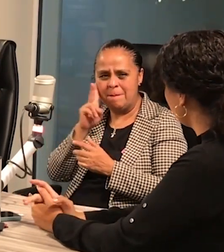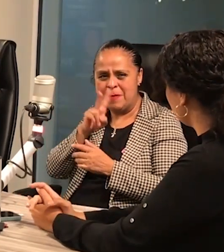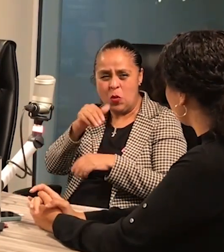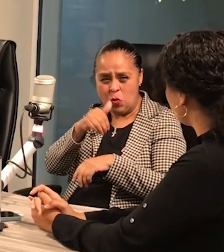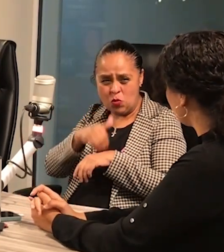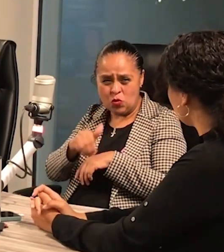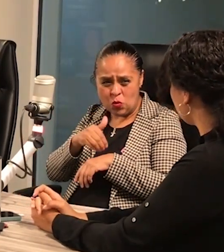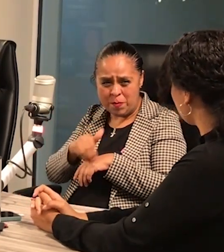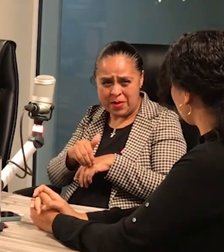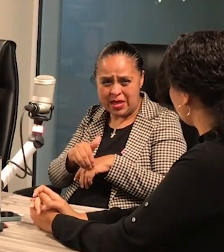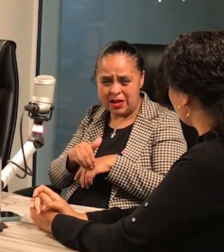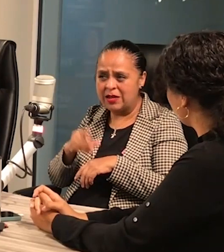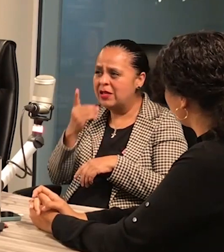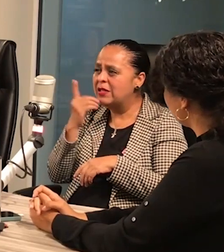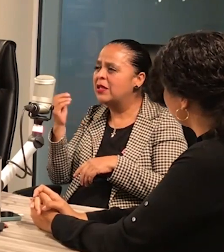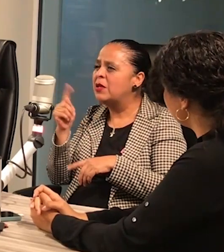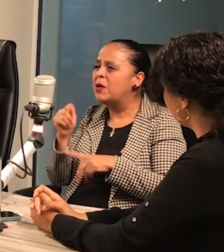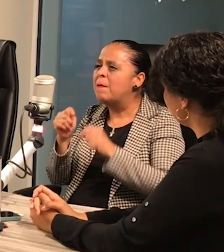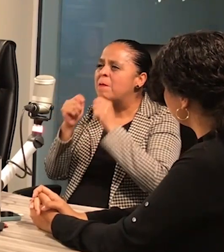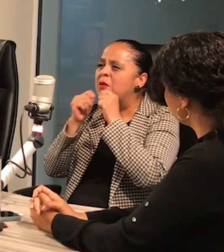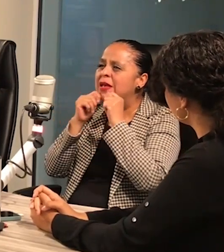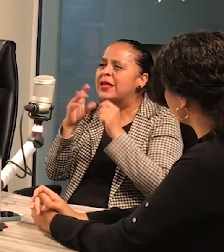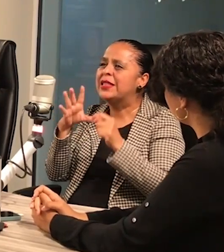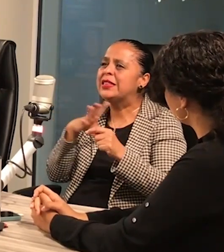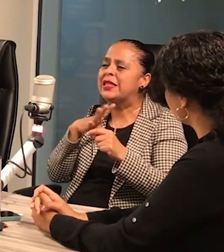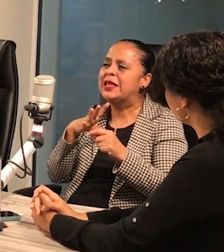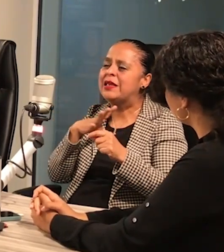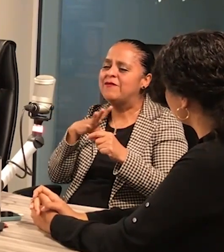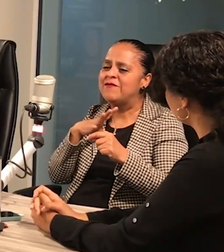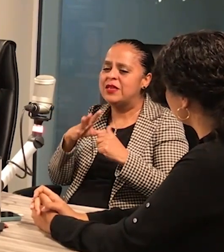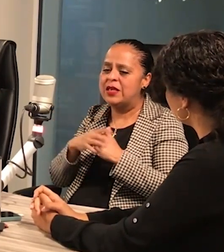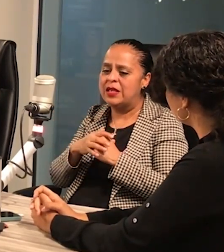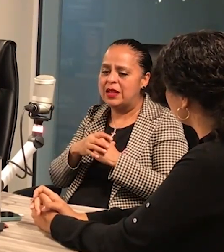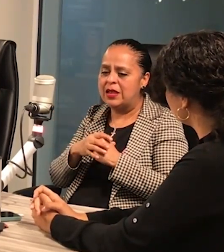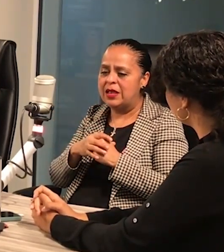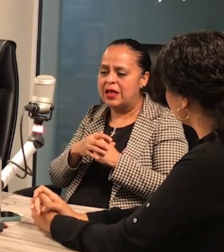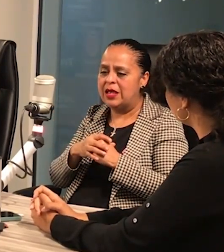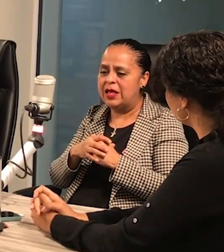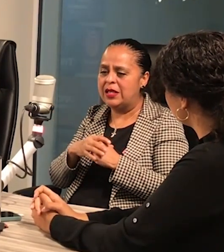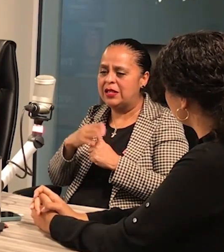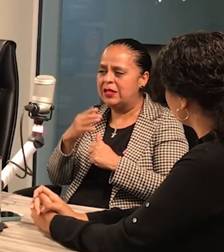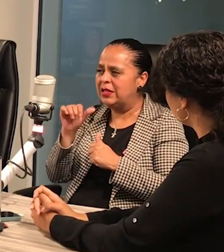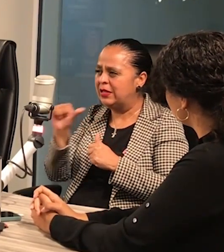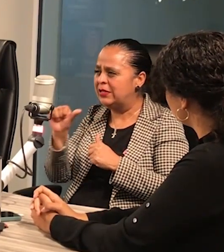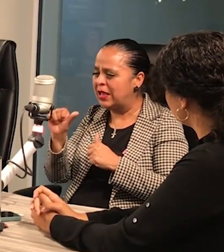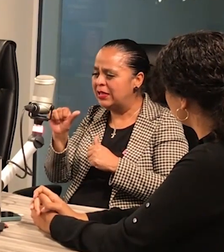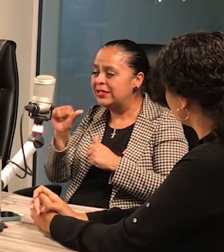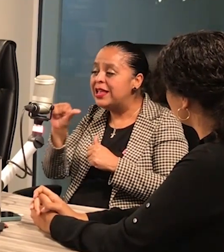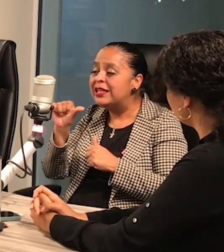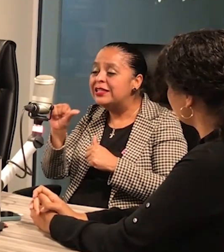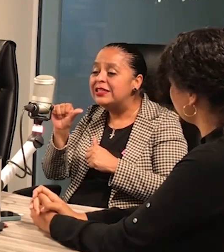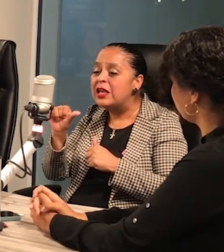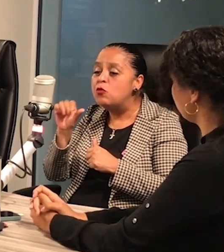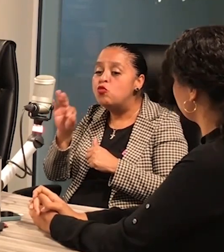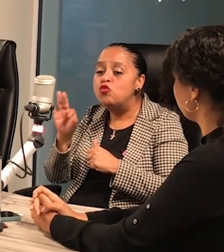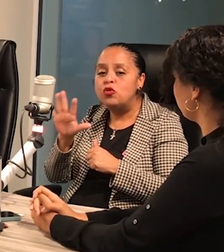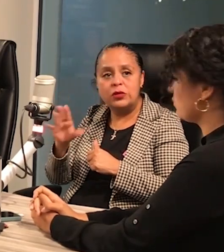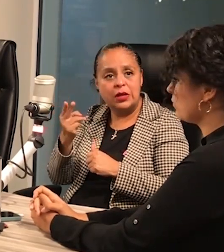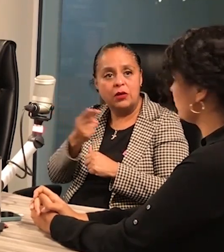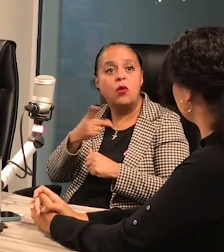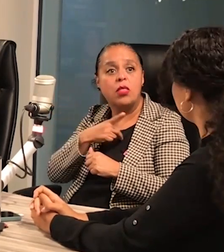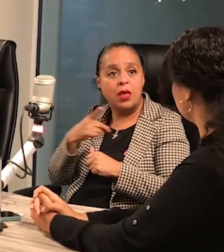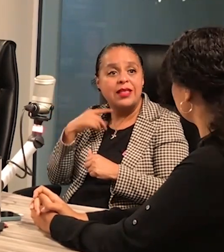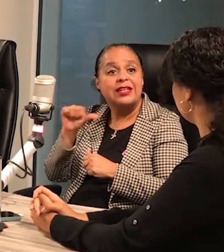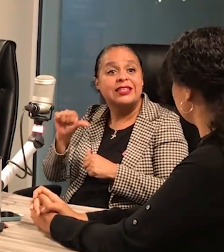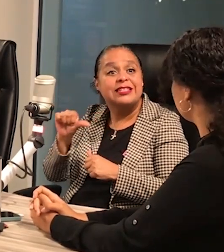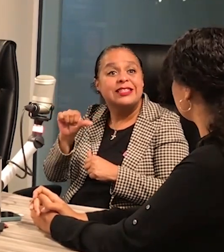número, pues aunque tuviéramos, en el país somos aproximadamente el 16.5%, si no me equivoco, de acuerdo con estadísticas del